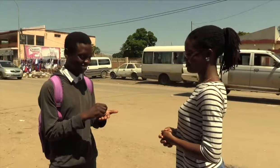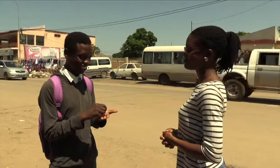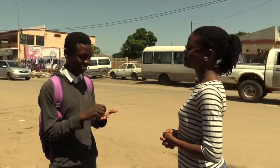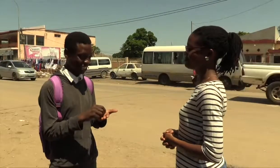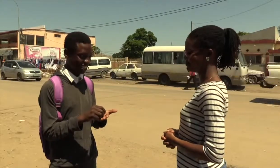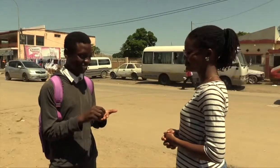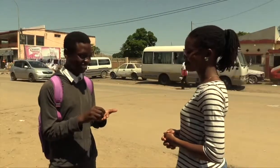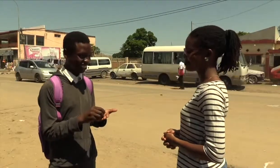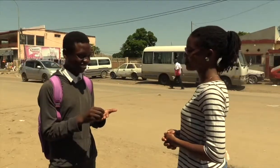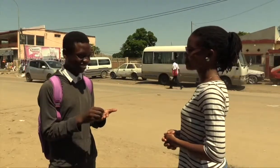Esferográfica